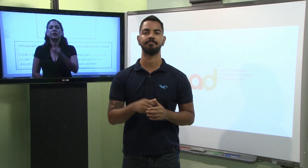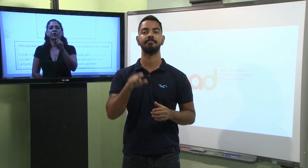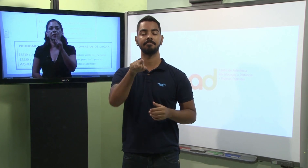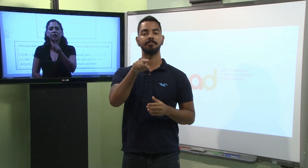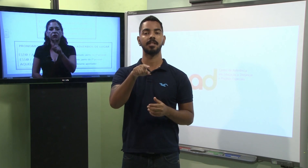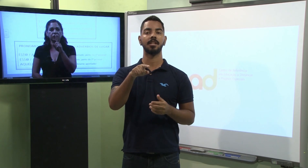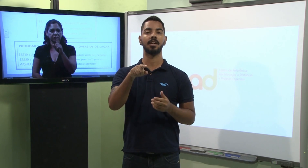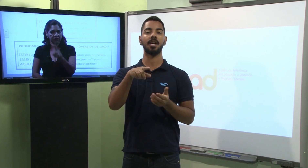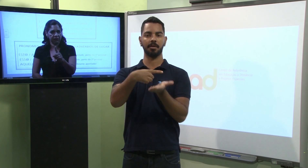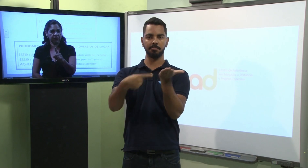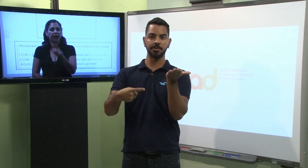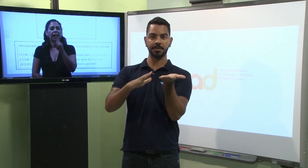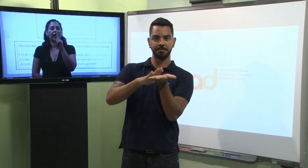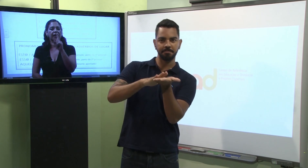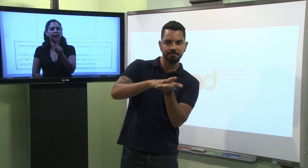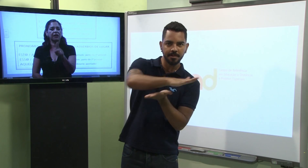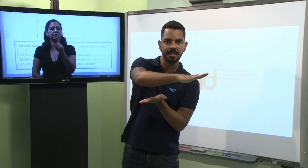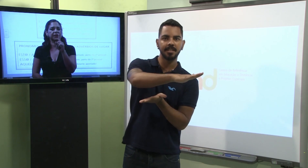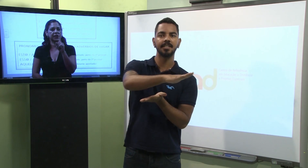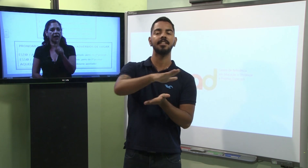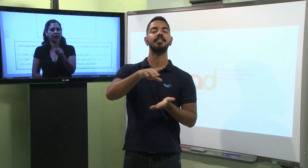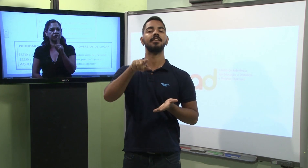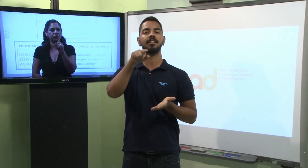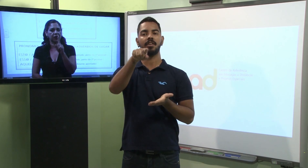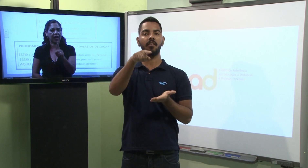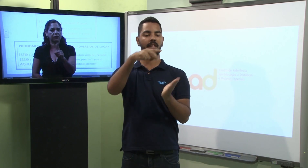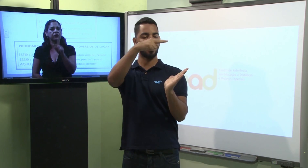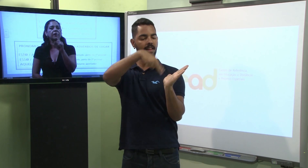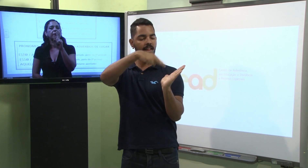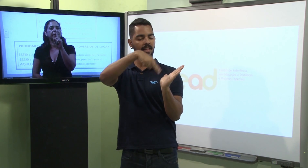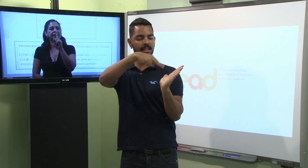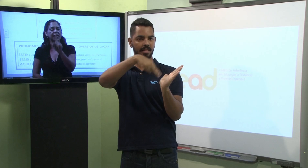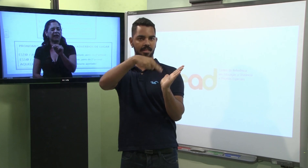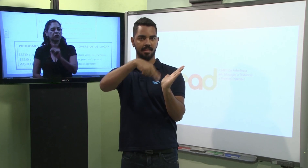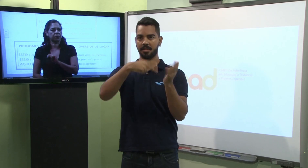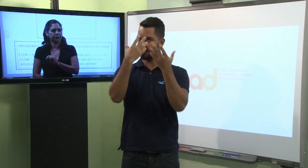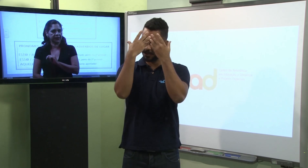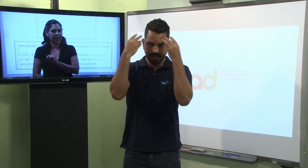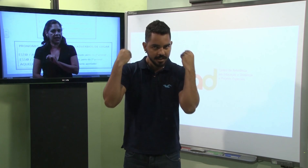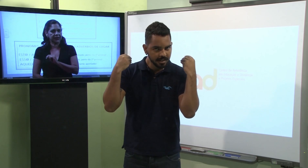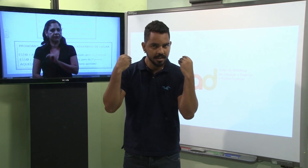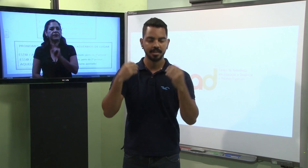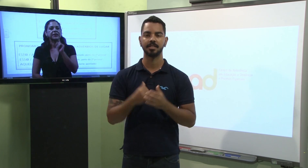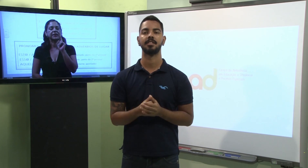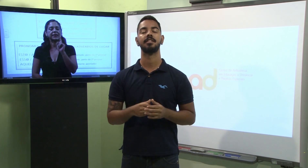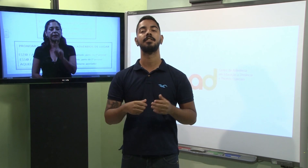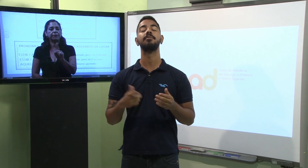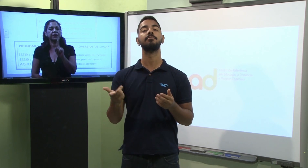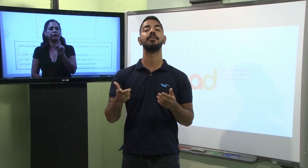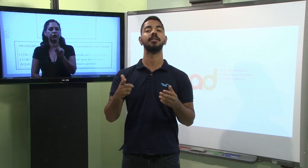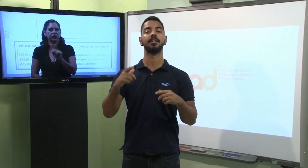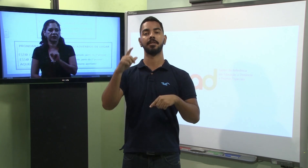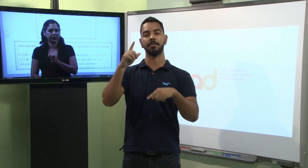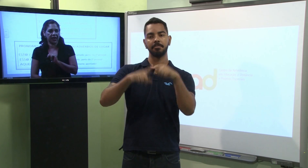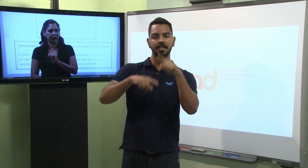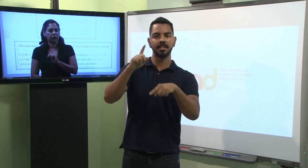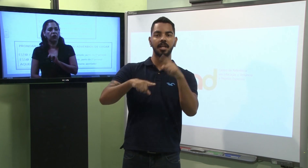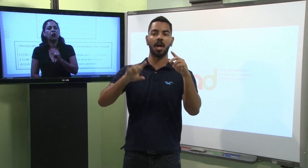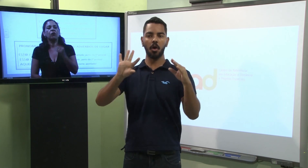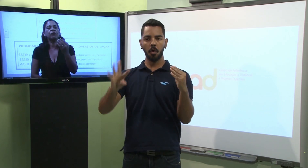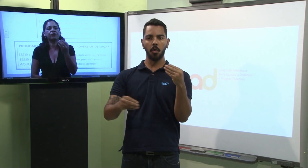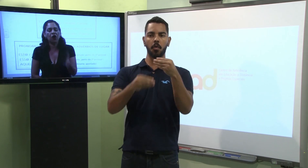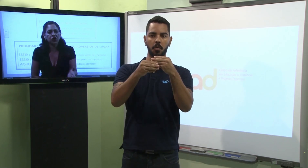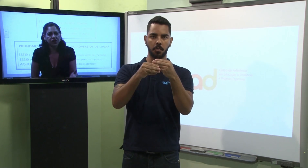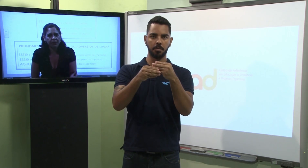impresso e, inclusive, aqueles materiais titulados materiais complementares, sempre que for